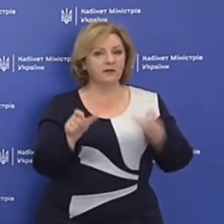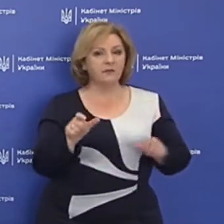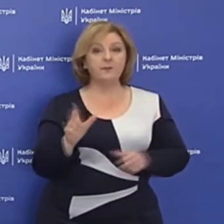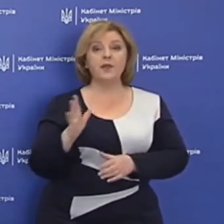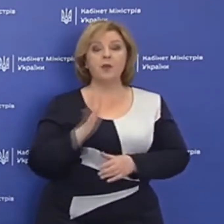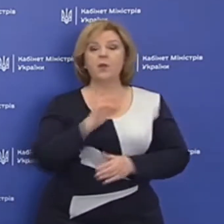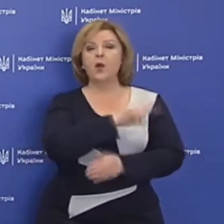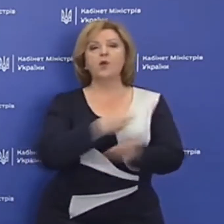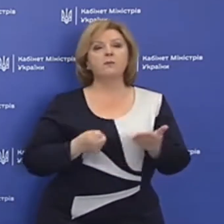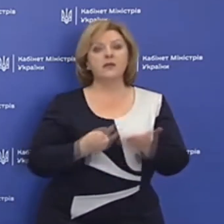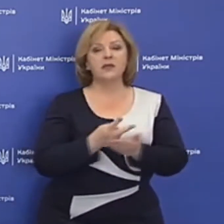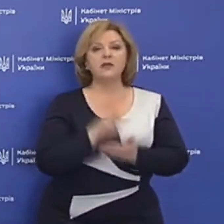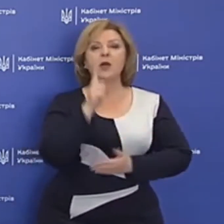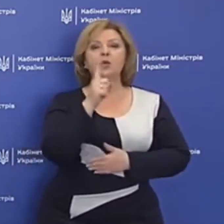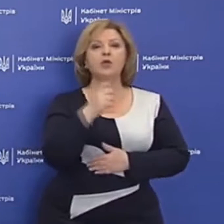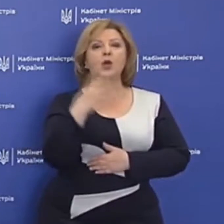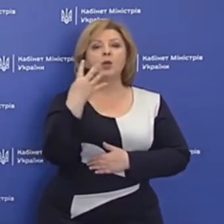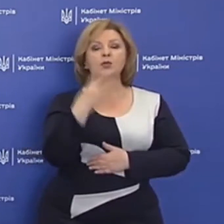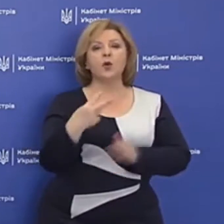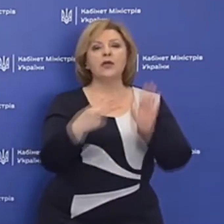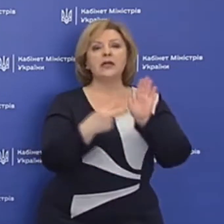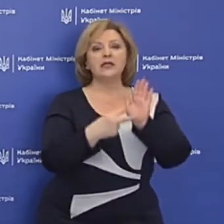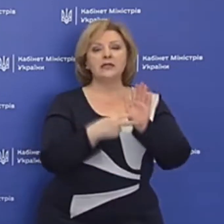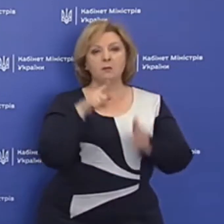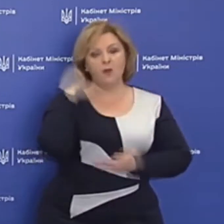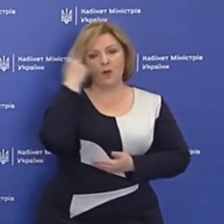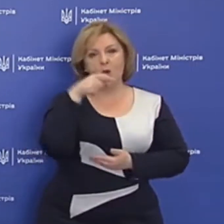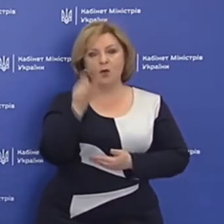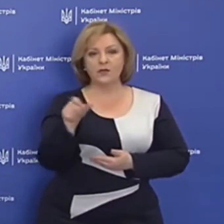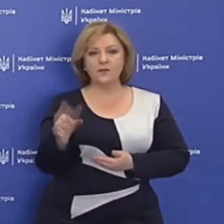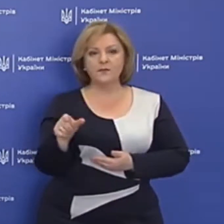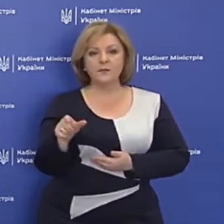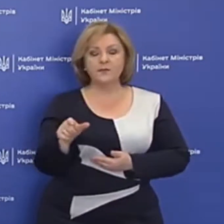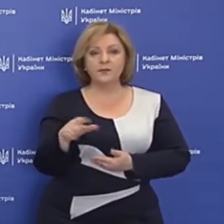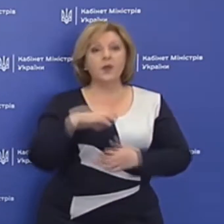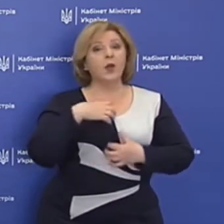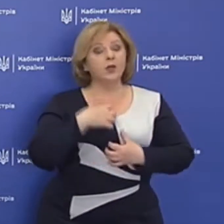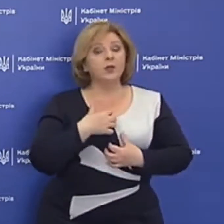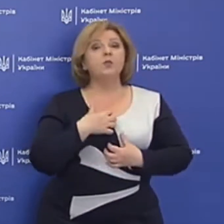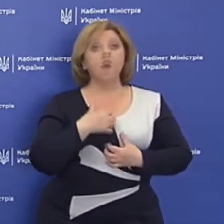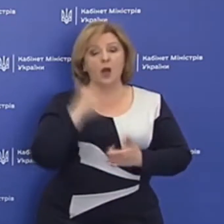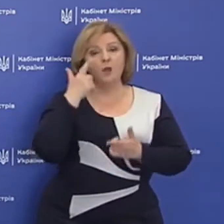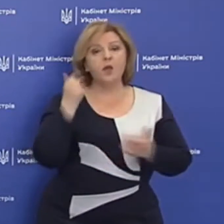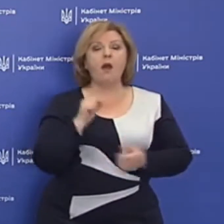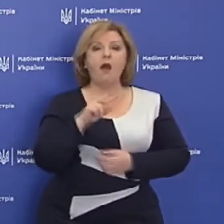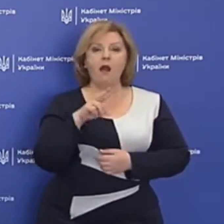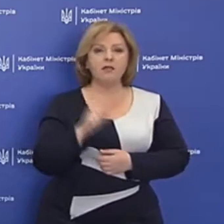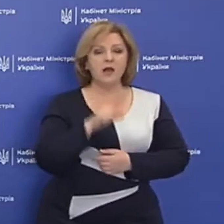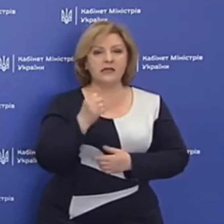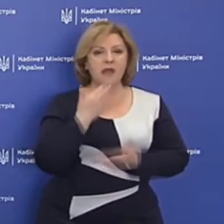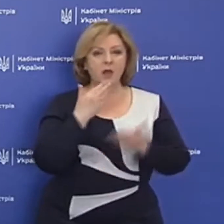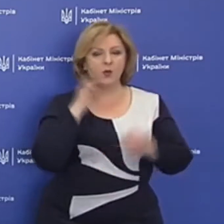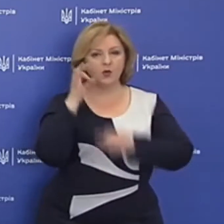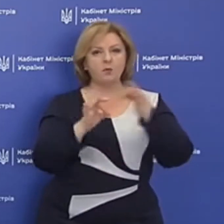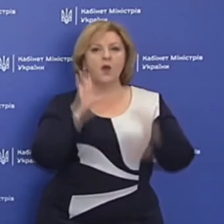Було госпіталізовано 147 осіб. Сумно про це повідомляти, але за останню добу